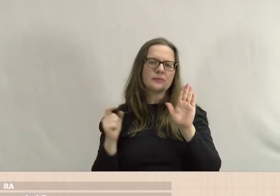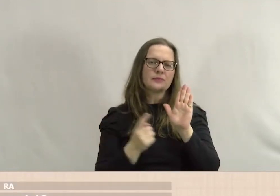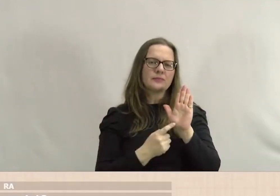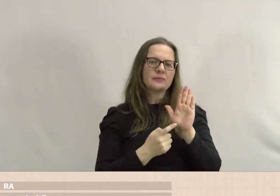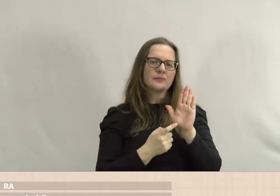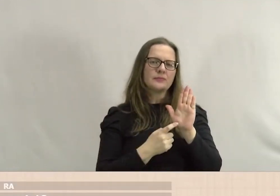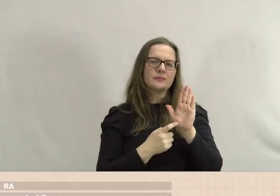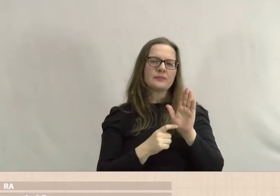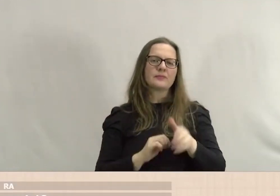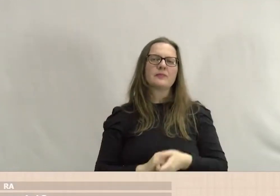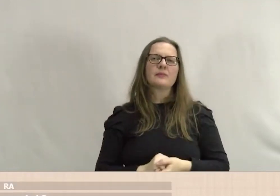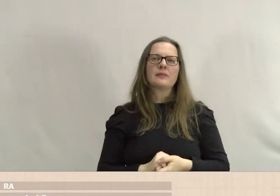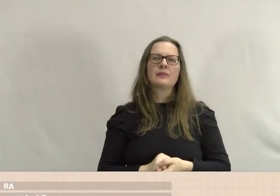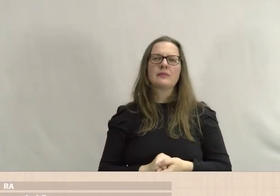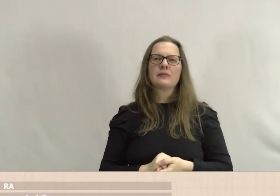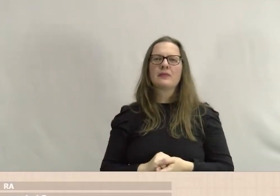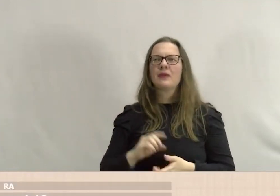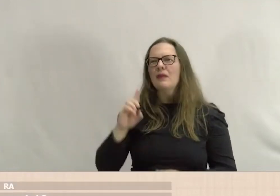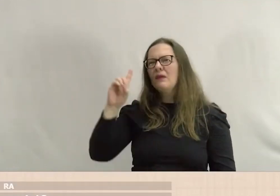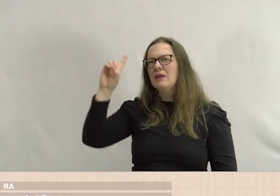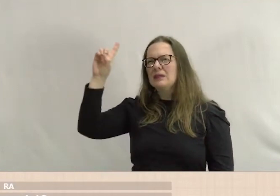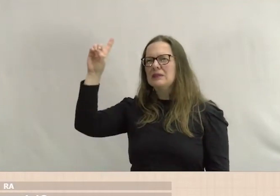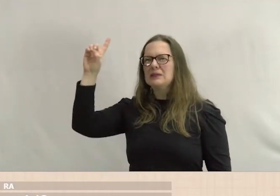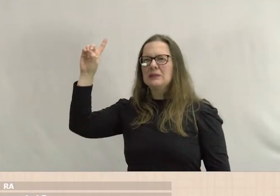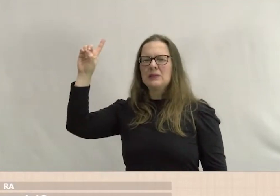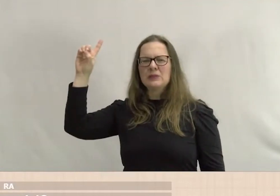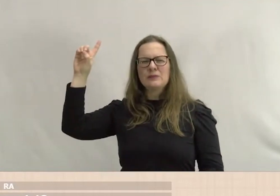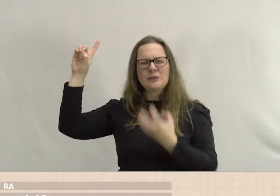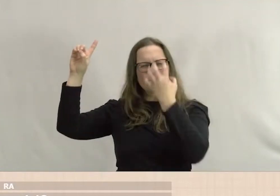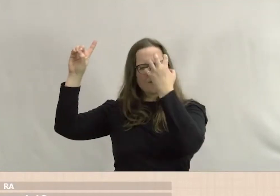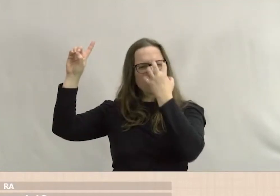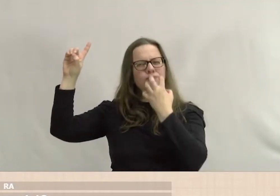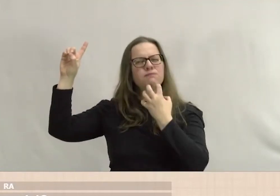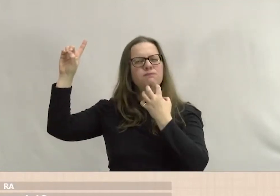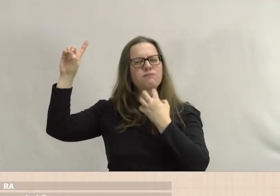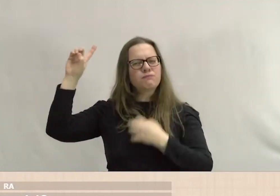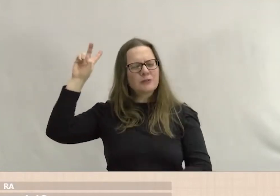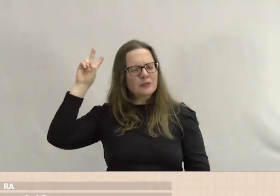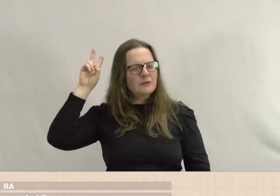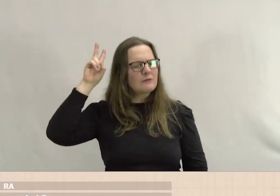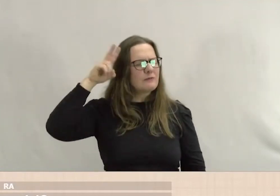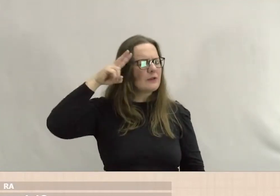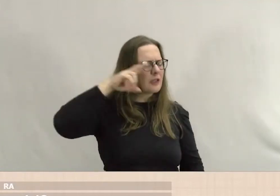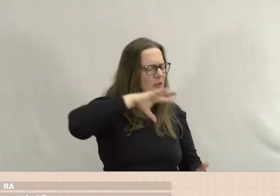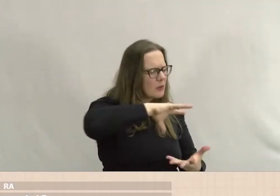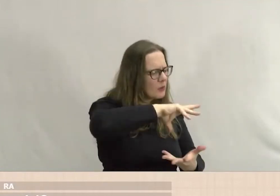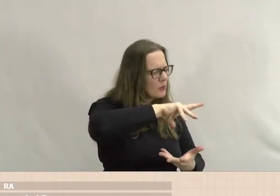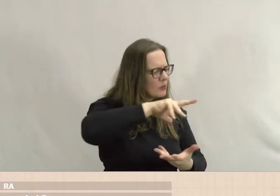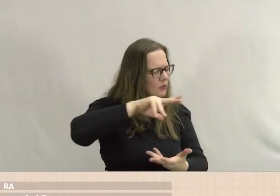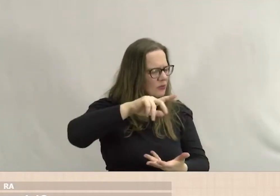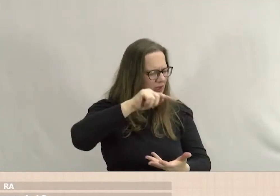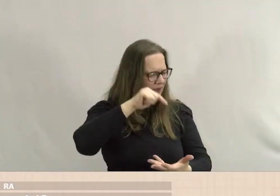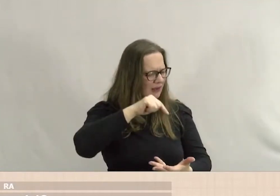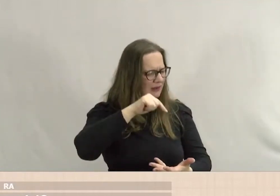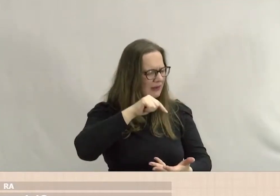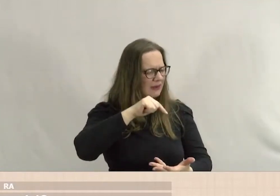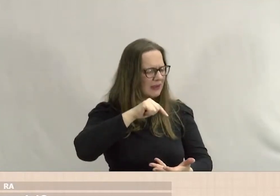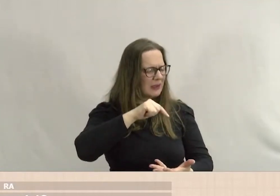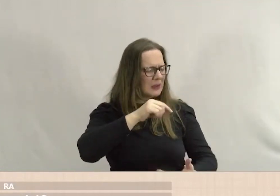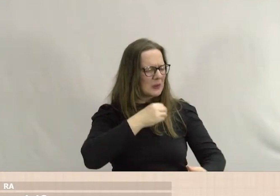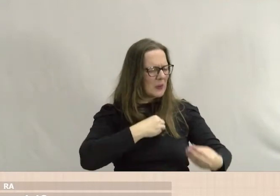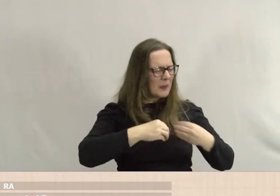A ira de Deus se revela do céu contra toda a impiedade e perversão dos homens que detêm a